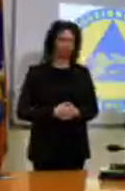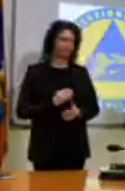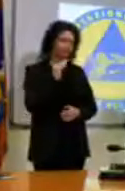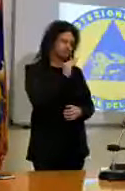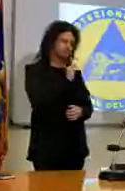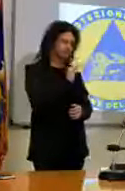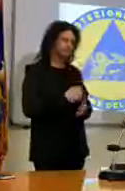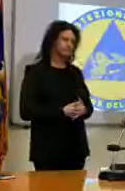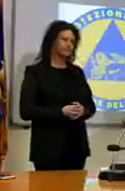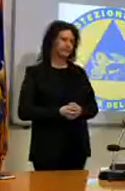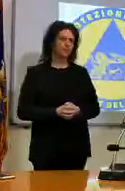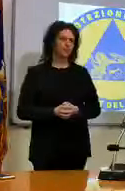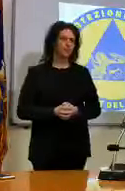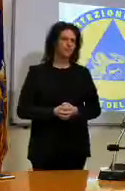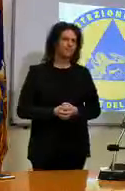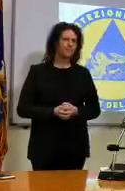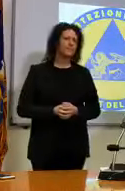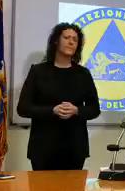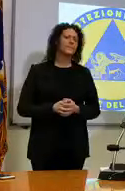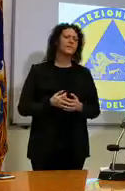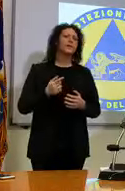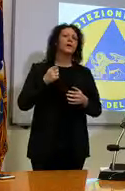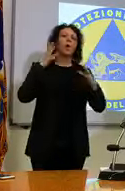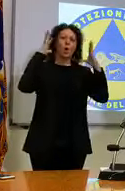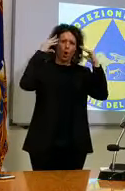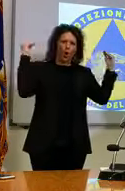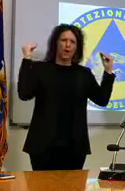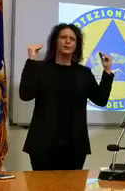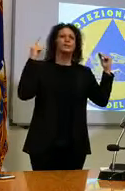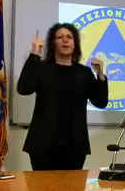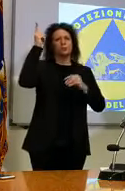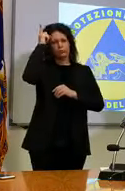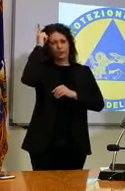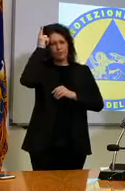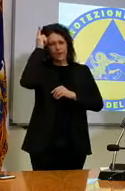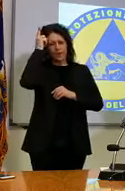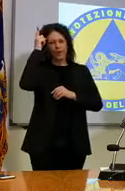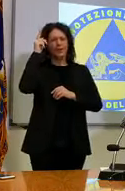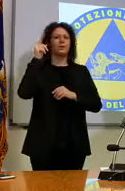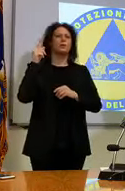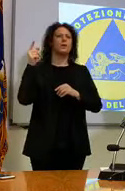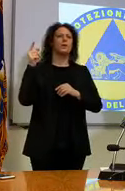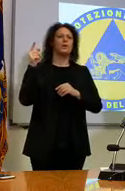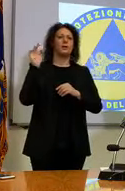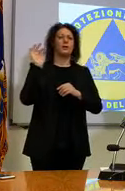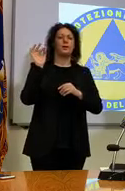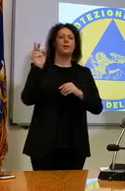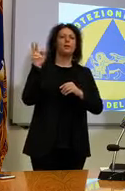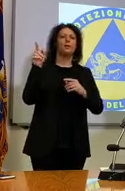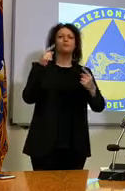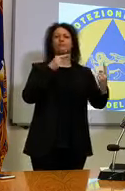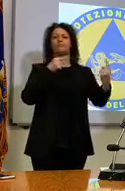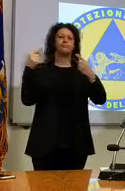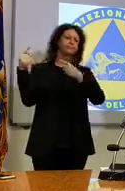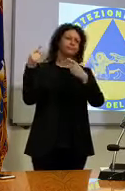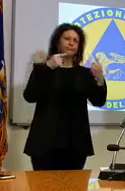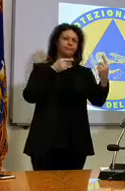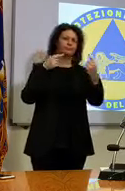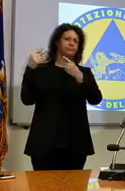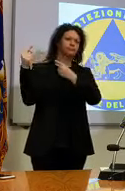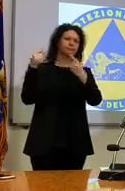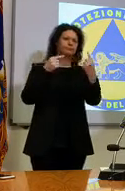avrà notato che c'è un grande dibattito anche in Olanda e in Germania, che erano i due paesi che sono schierati contro l'Italia.